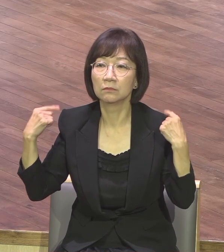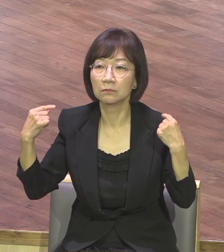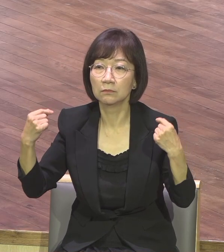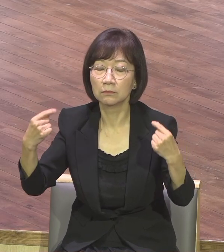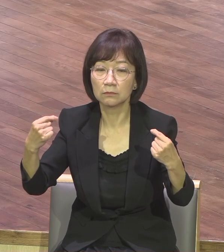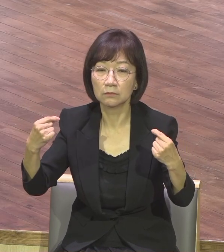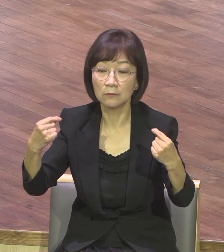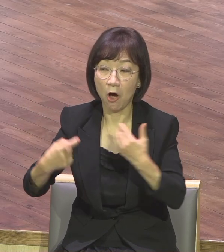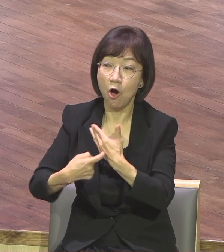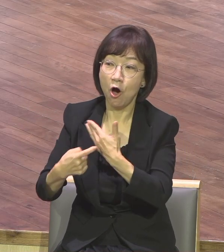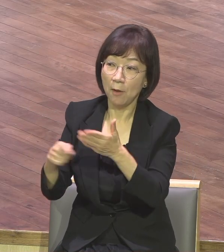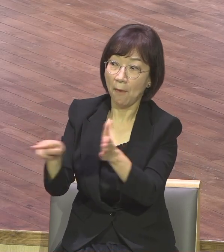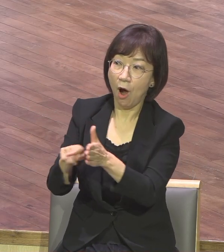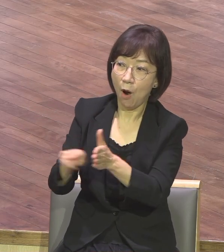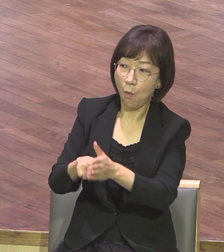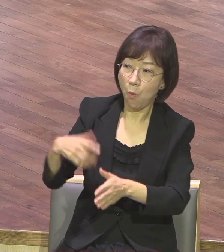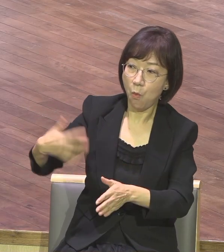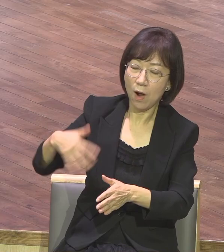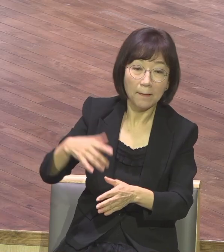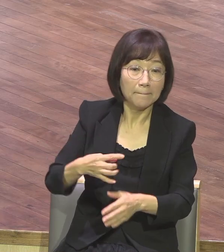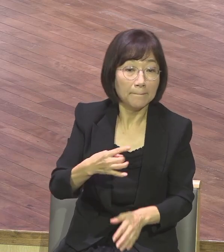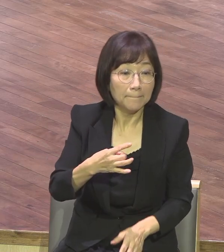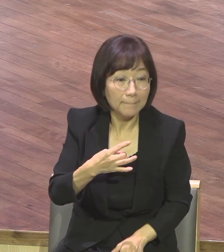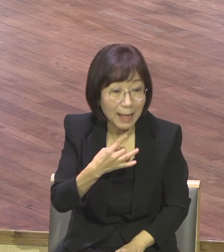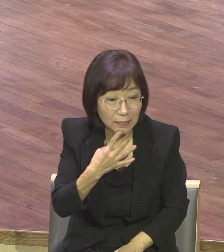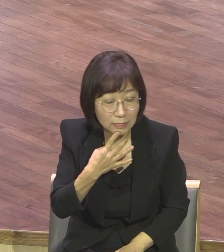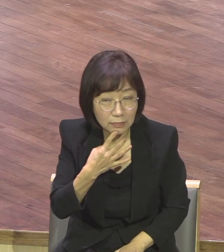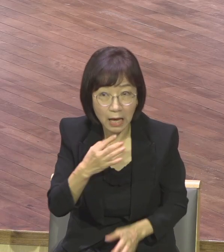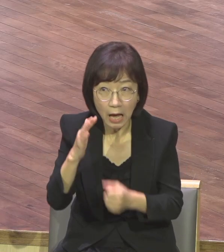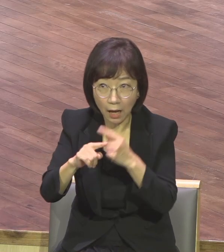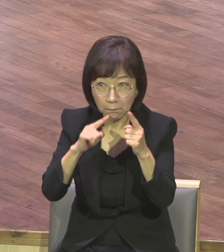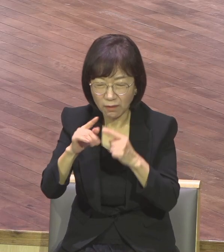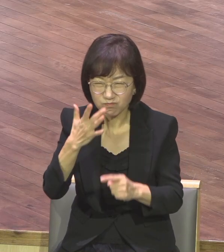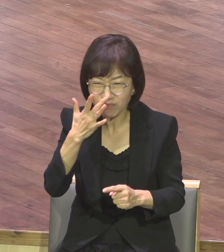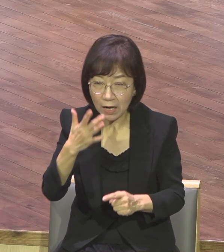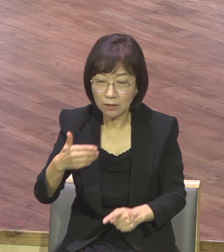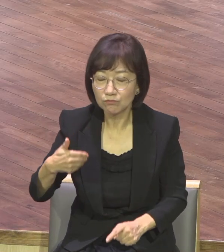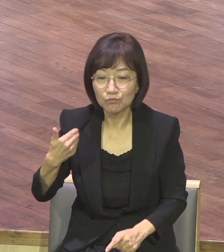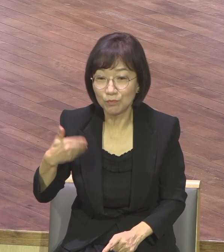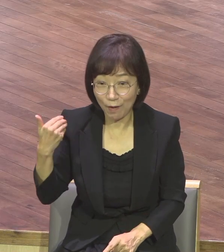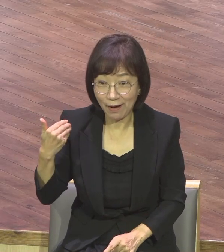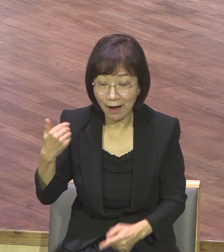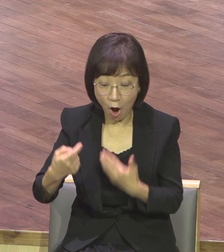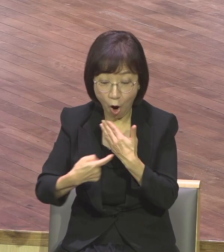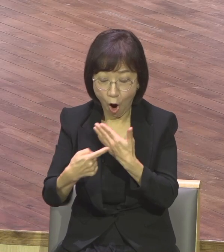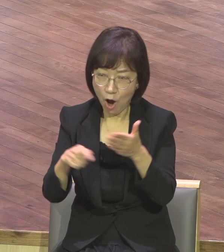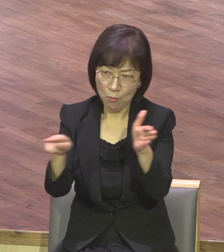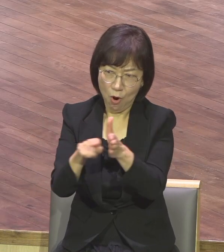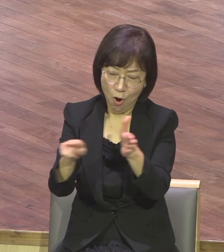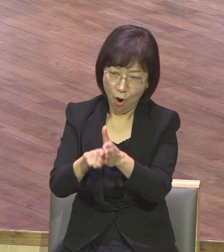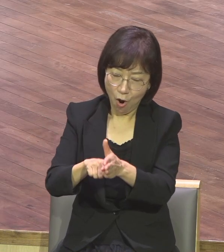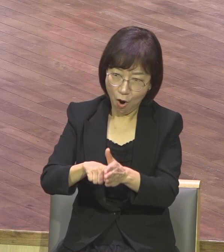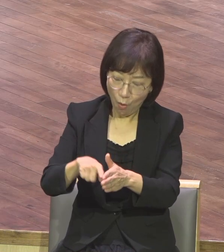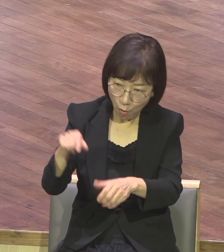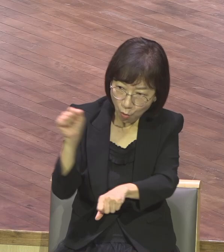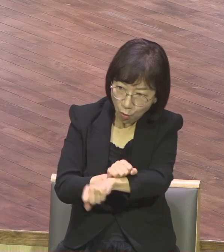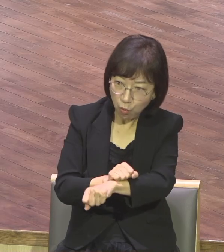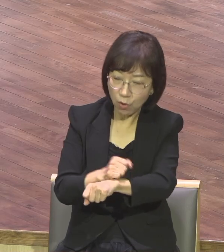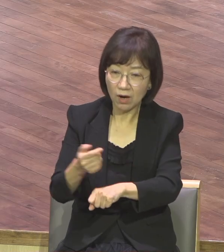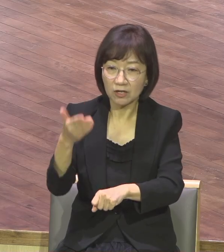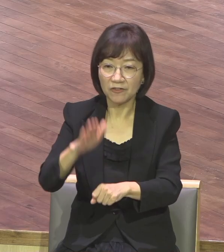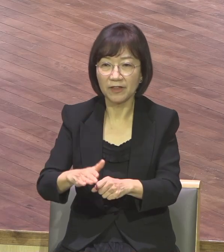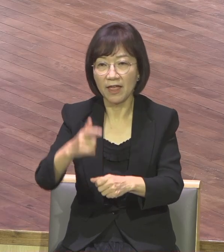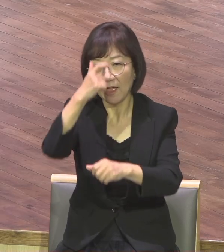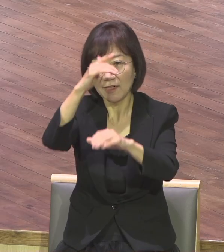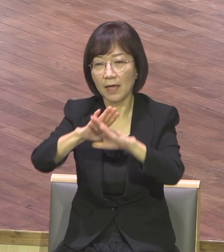신비주의입니다. 영적 지식이 없으면 영적 지식 다시 말하면 말씀이 없으면 믿음은 되게 좋아 보이는데 보니까 예배 시간에